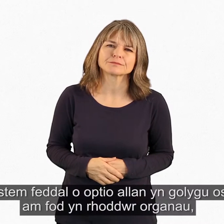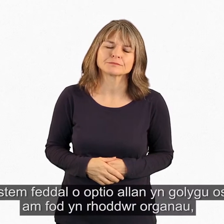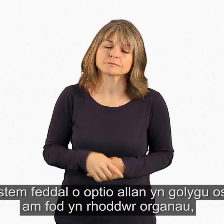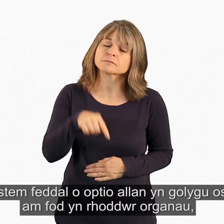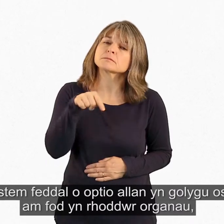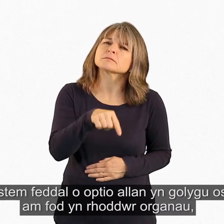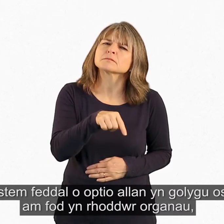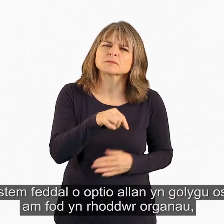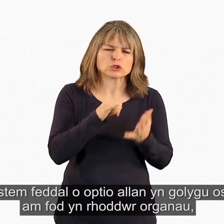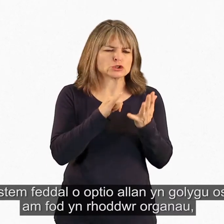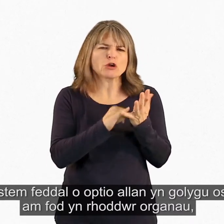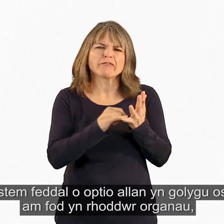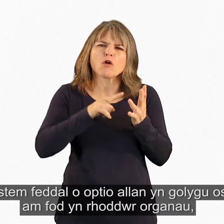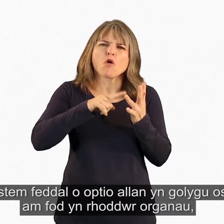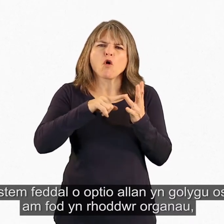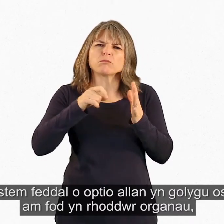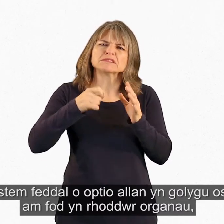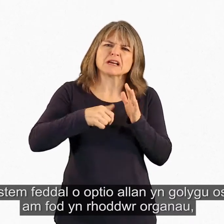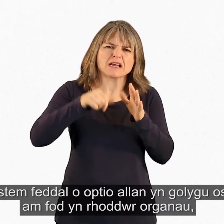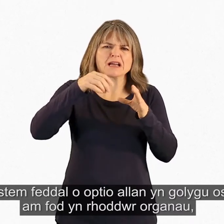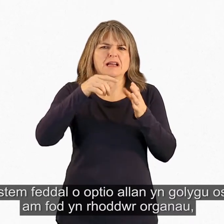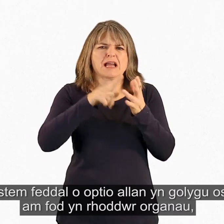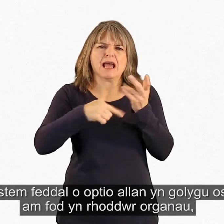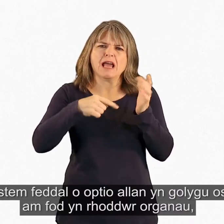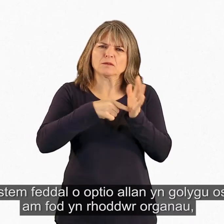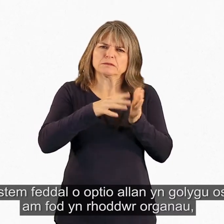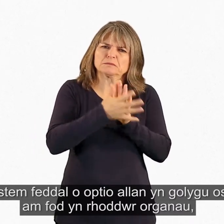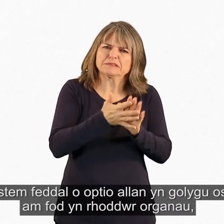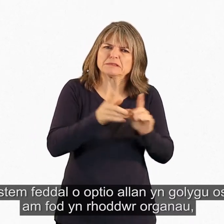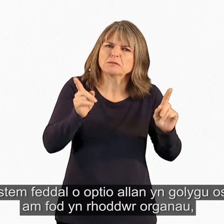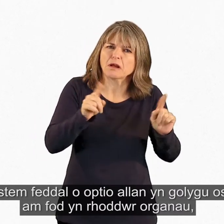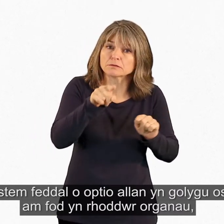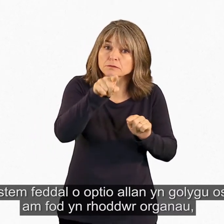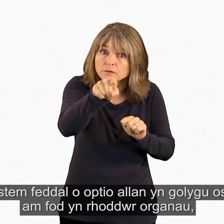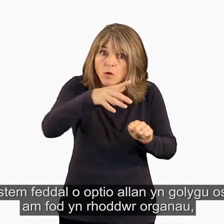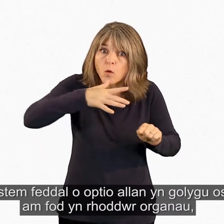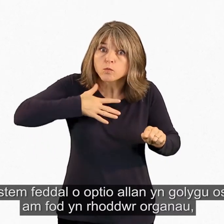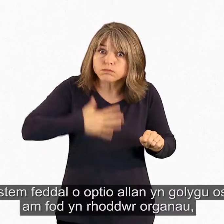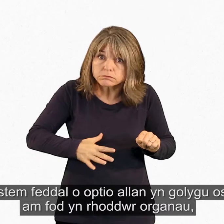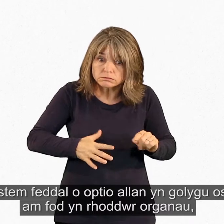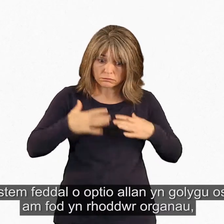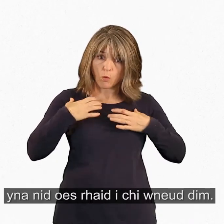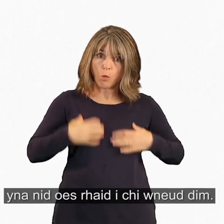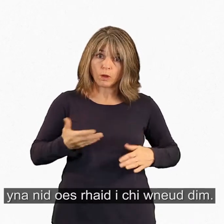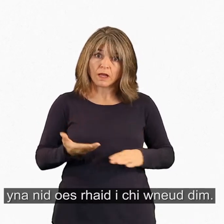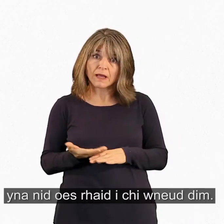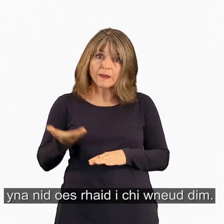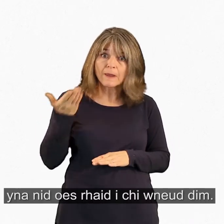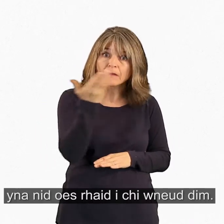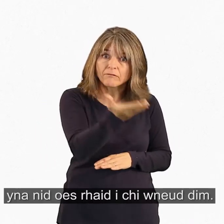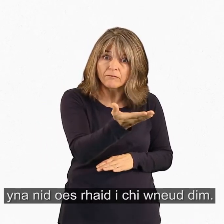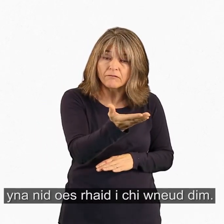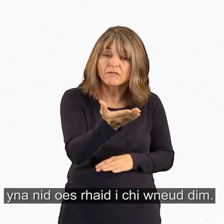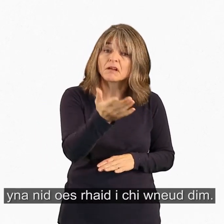Mae system feddal o optio allan yn golygu os ydych am fod yn rhoddwr organau, yna nid oes rhaid i chi'w wneud